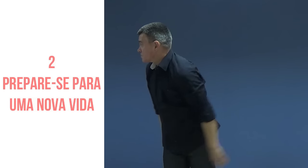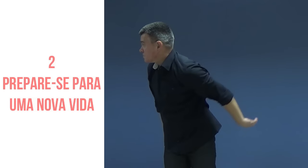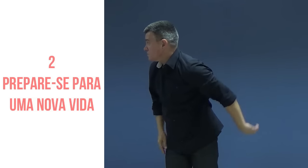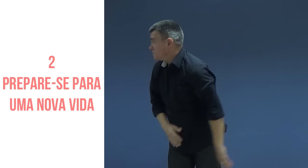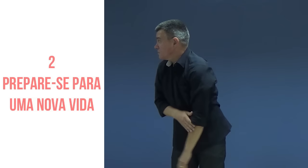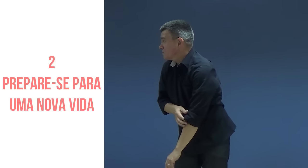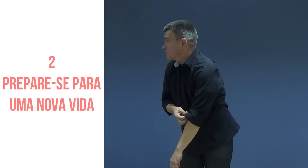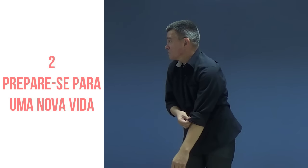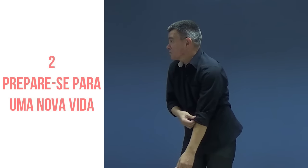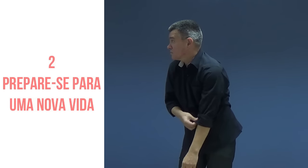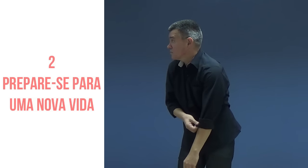Outro.